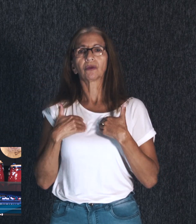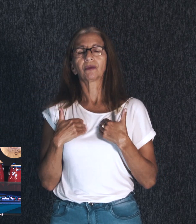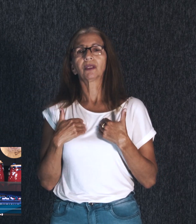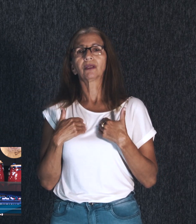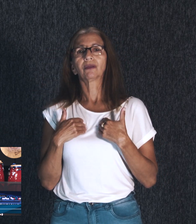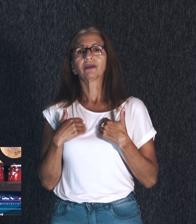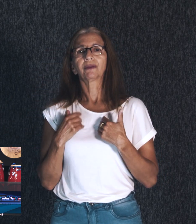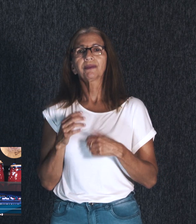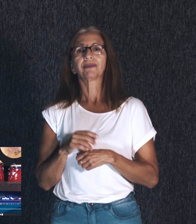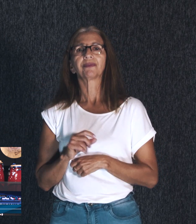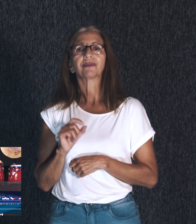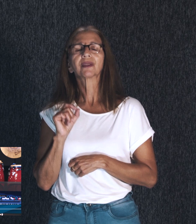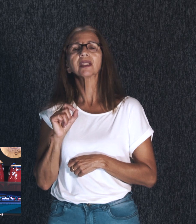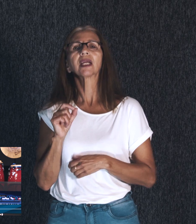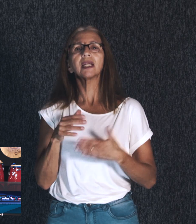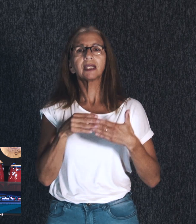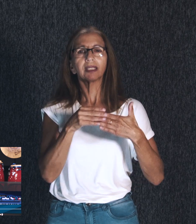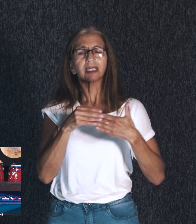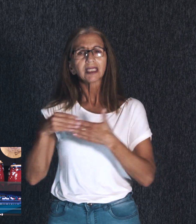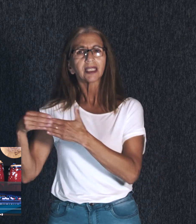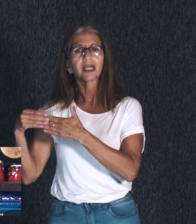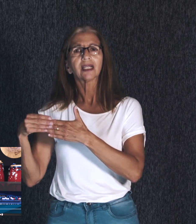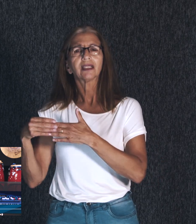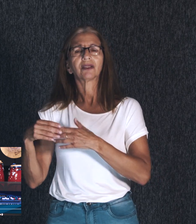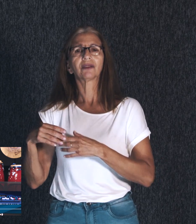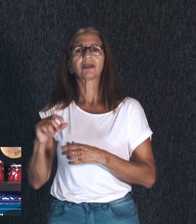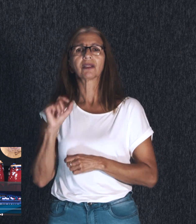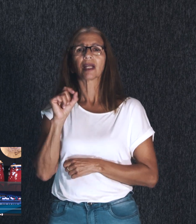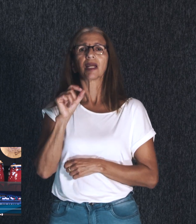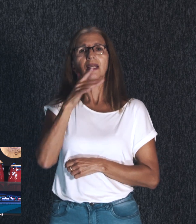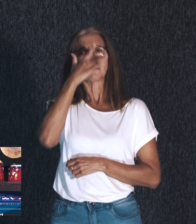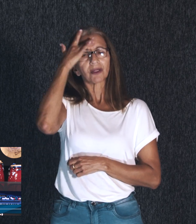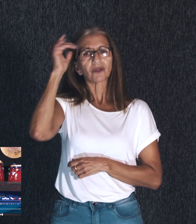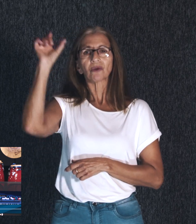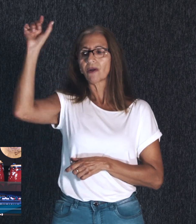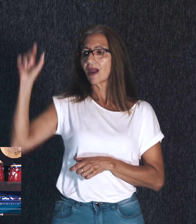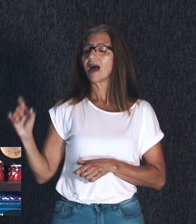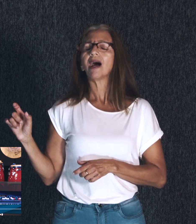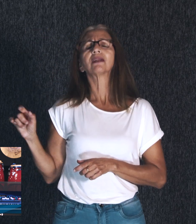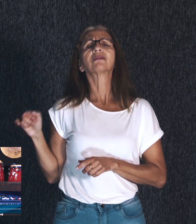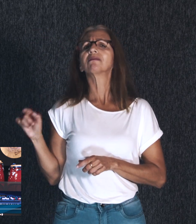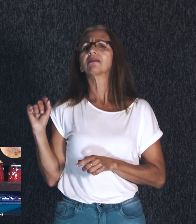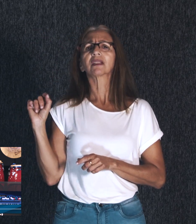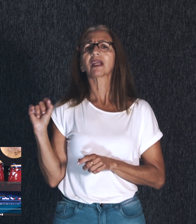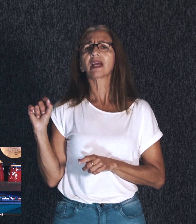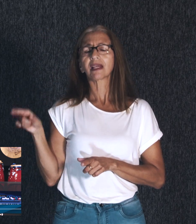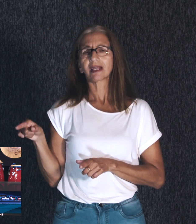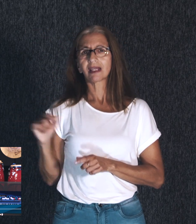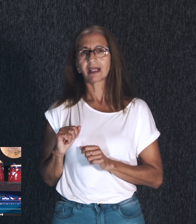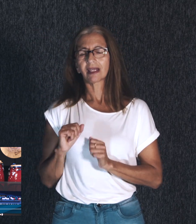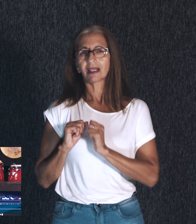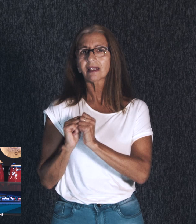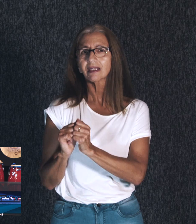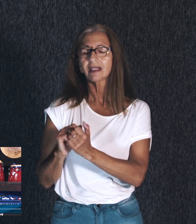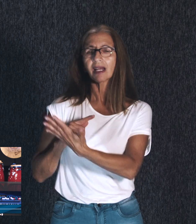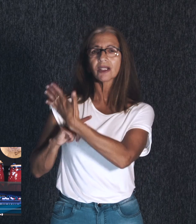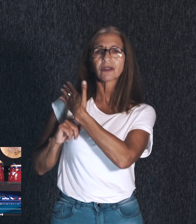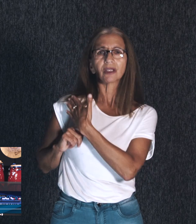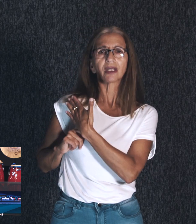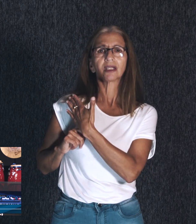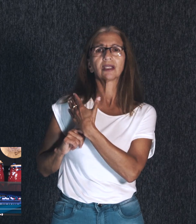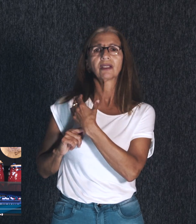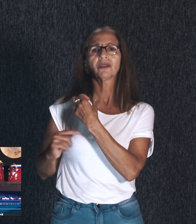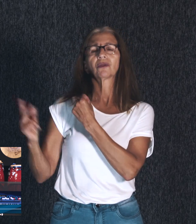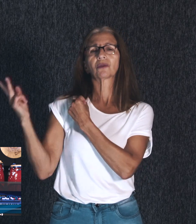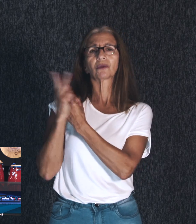com qualquer um. Quem está do nosso lado é o Senhor, o Todo-Poderoso. E se Deus estiver do nosso lado, se Deus estiver do seu lado,